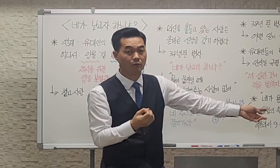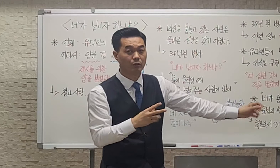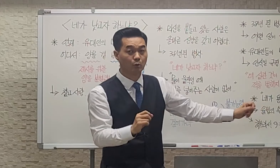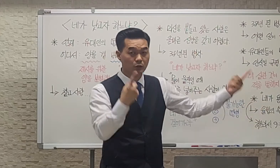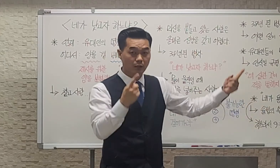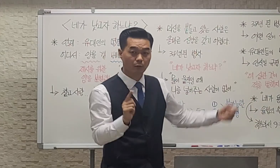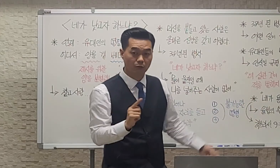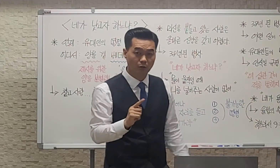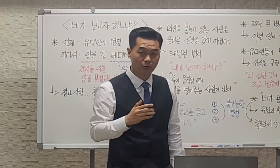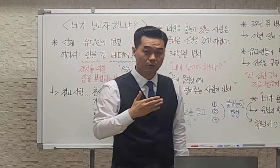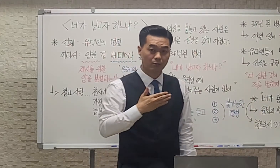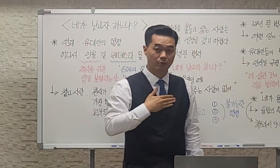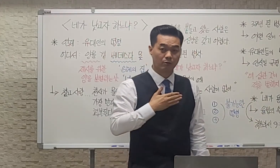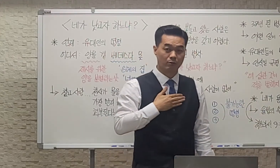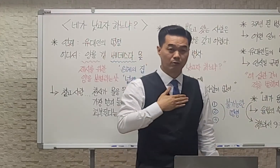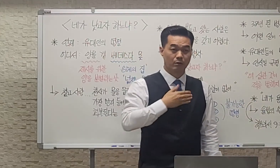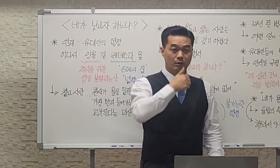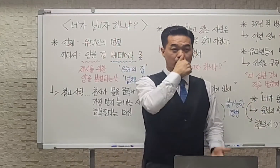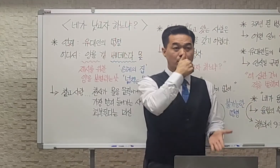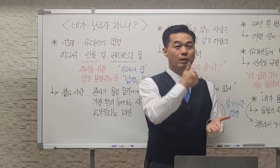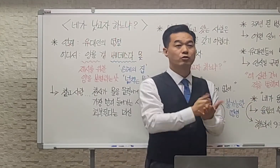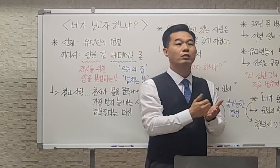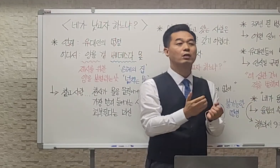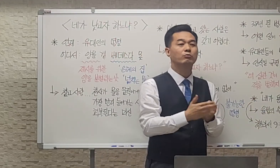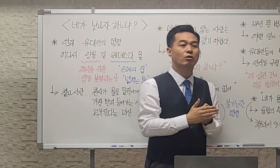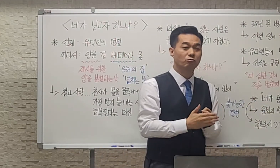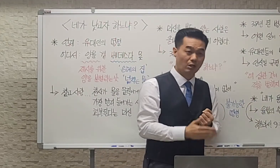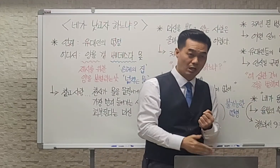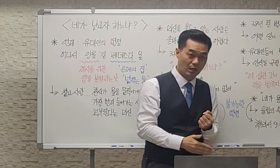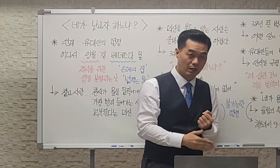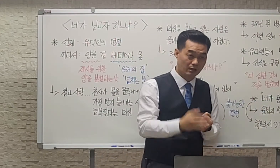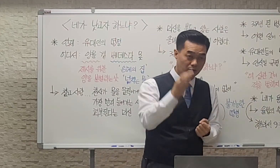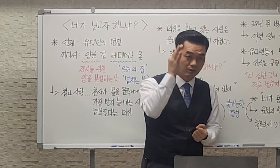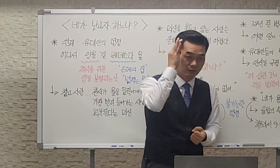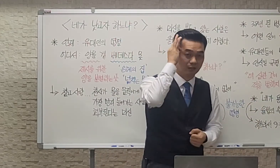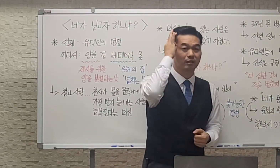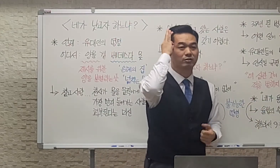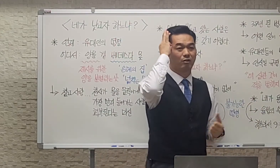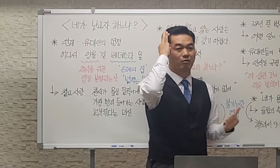그리고 동시에 뭐라고요? 내 죄 때문이었구나 라는 걸 깨달았어요.